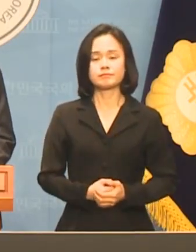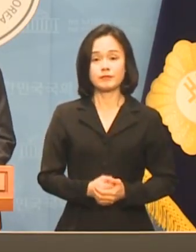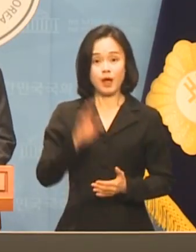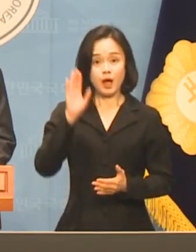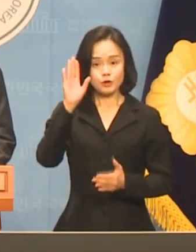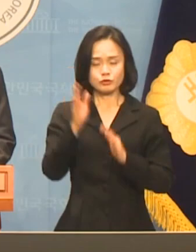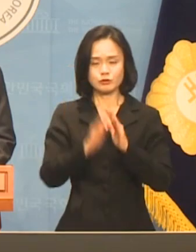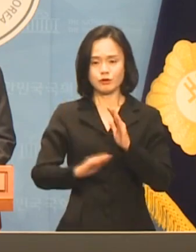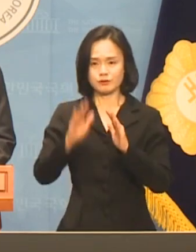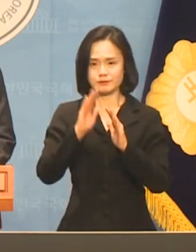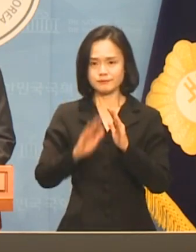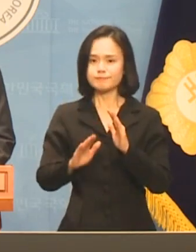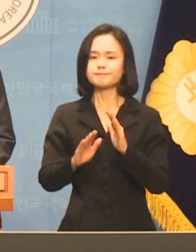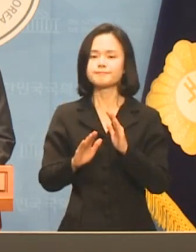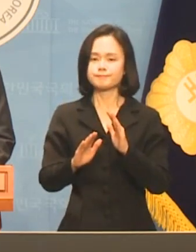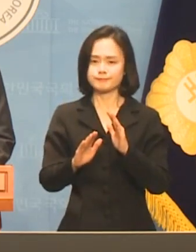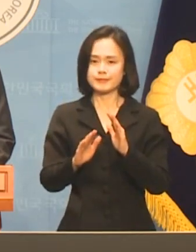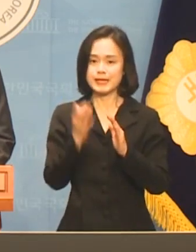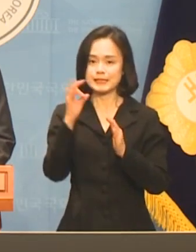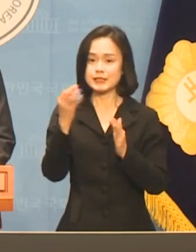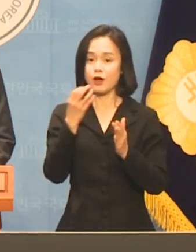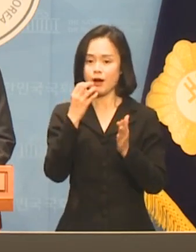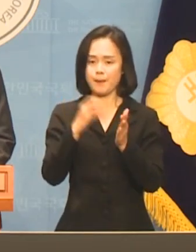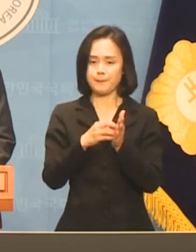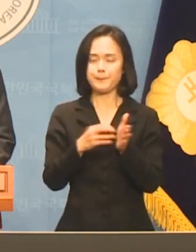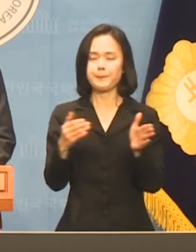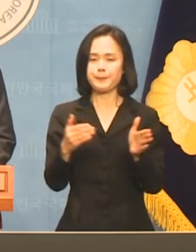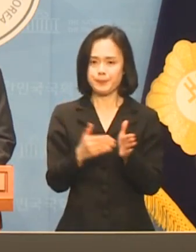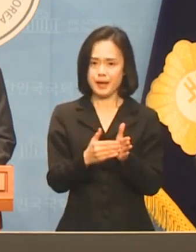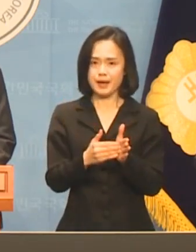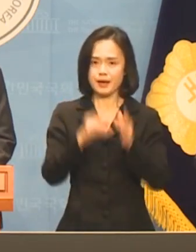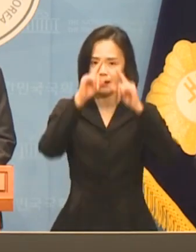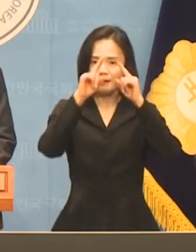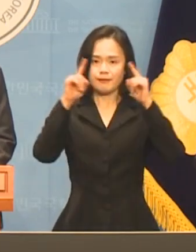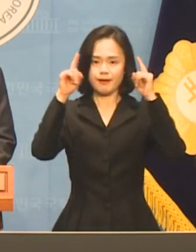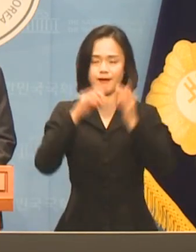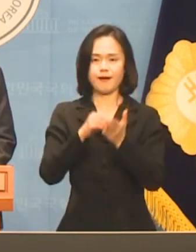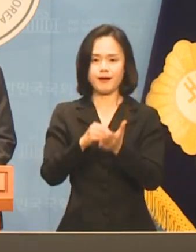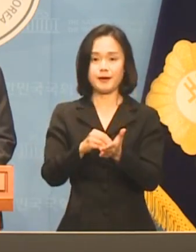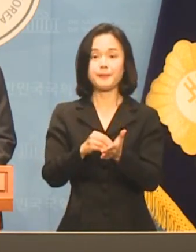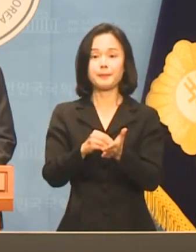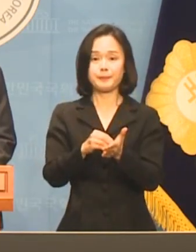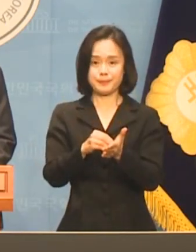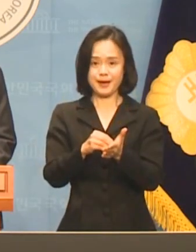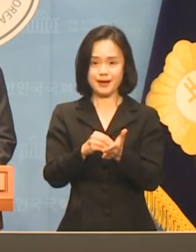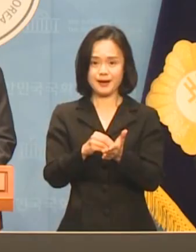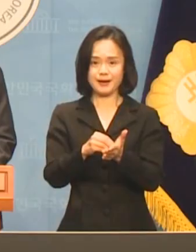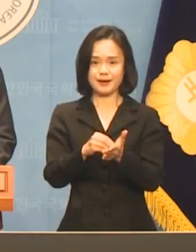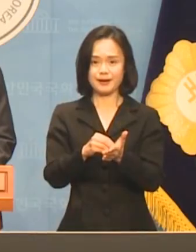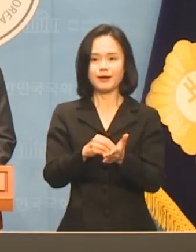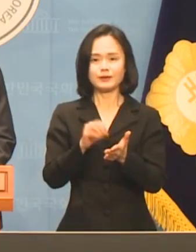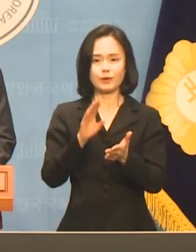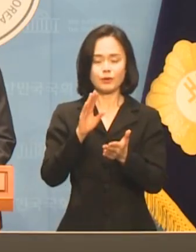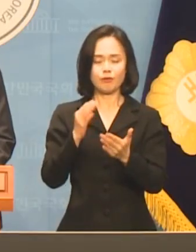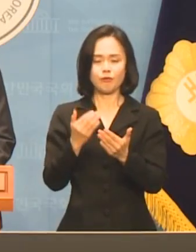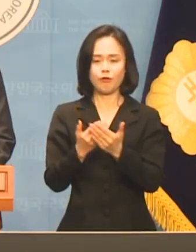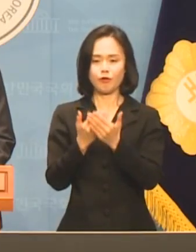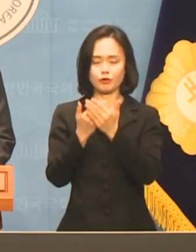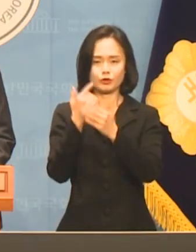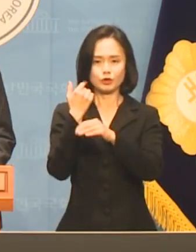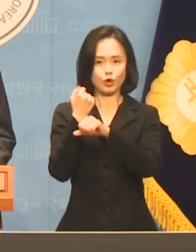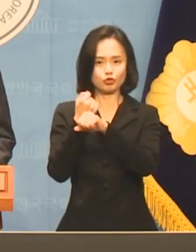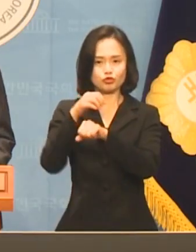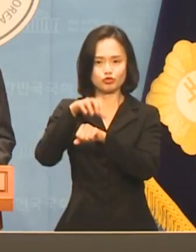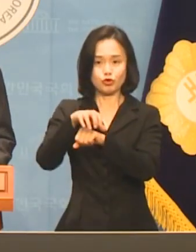있었습니다. 그러나 힘들지만 발전할 수 있는 연구원이 돼 행복하다던 그는 입사 8개월